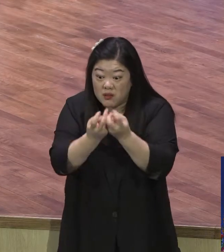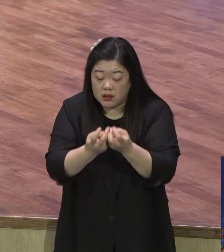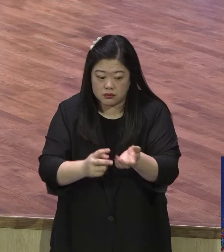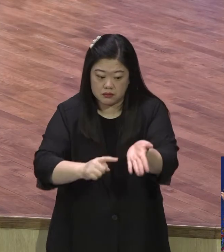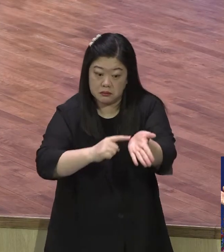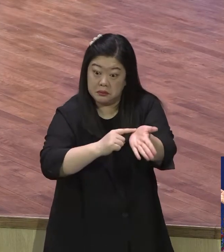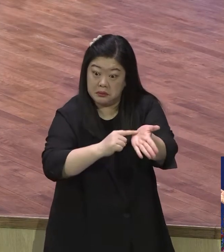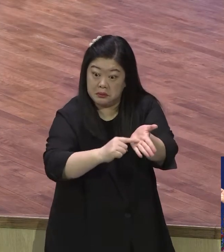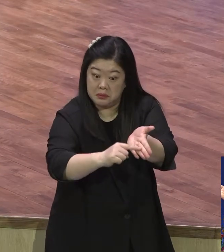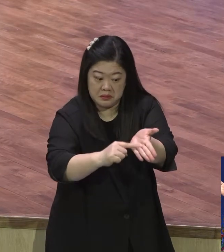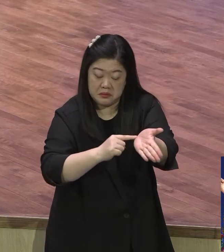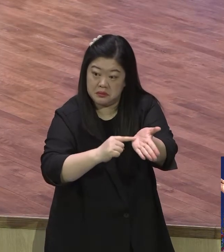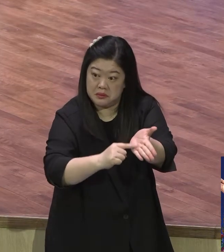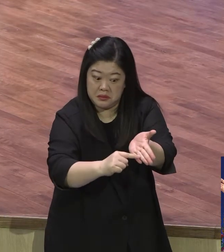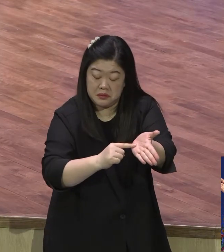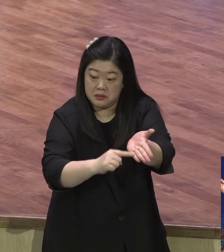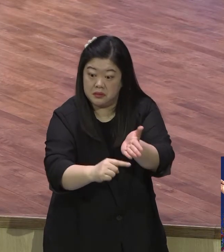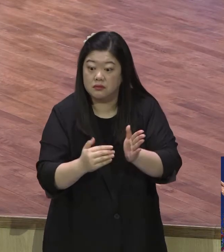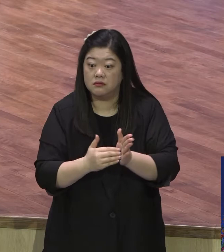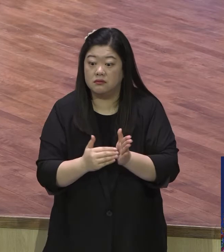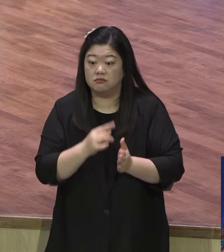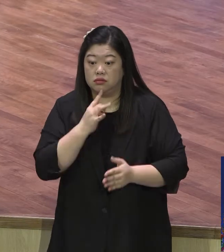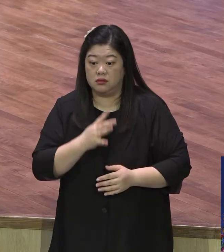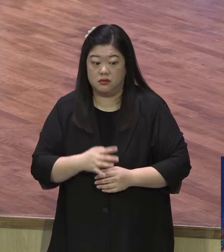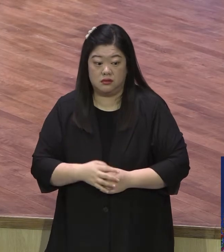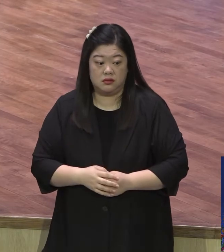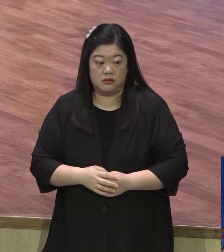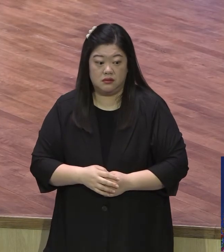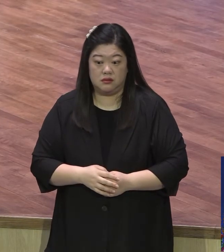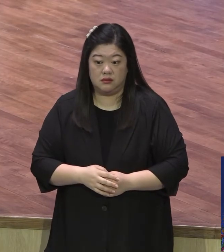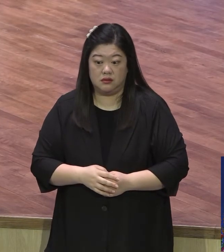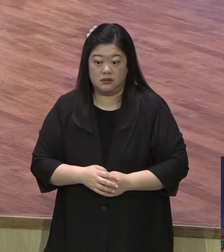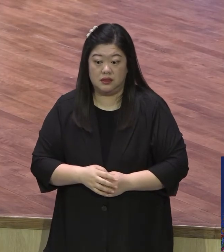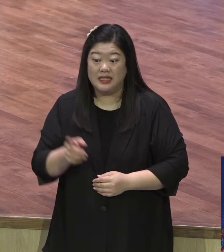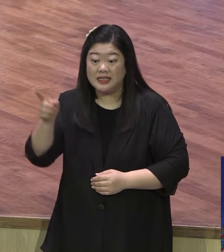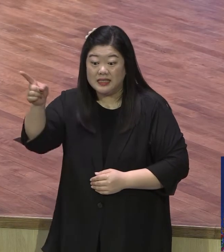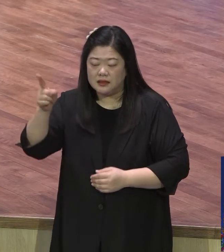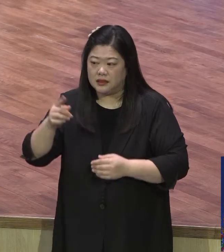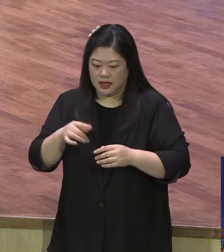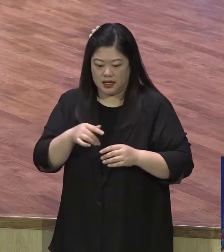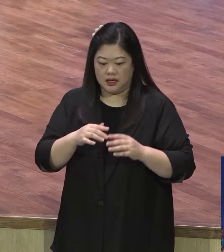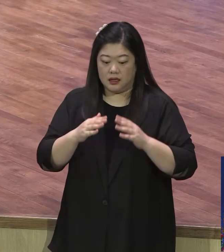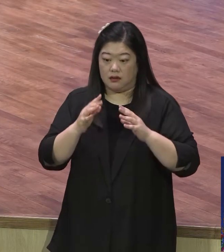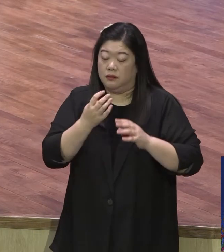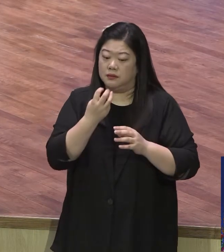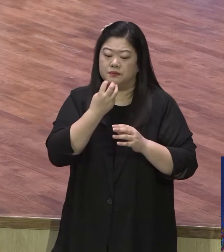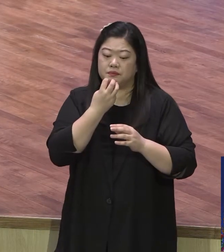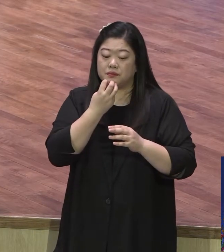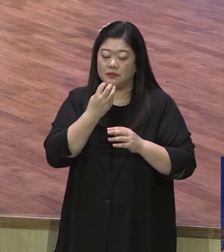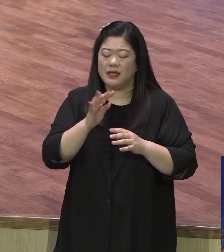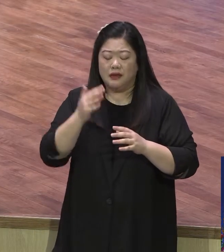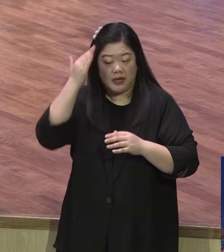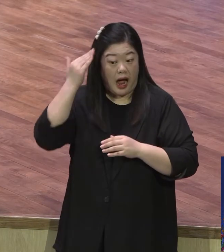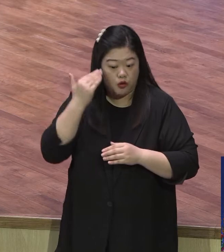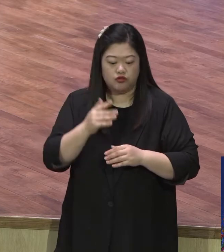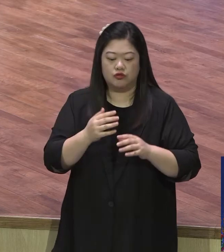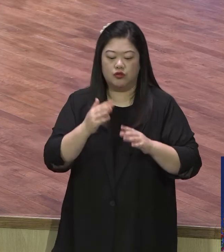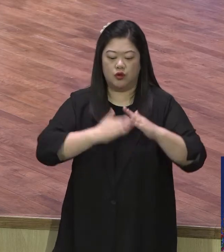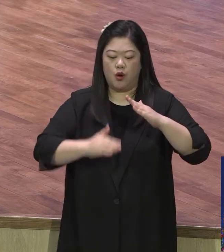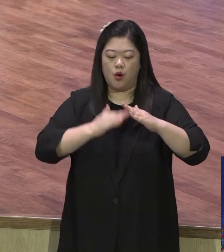그 장로님이 공무원이에요 현재 그런데 그분이 그 시간 내가 그 카렌에 가가지고 그 열악한 데 가가지고 그들에게